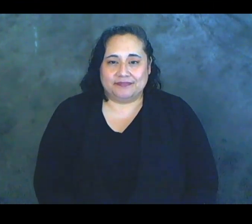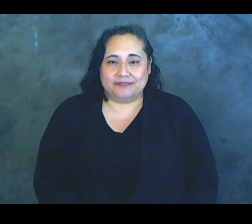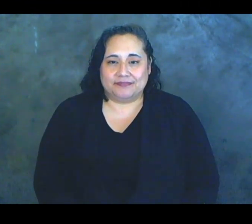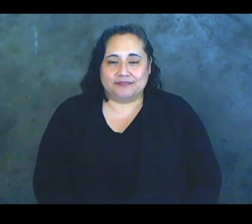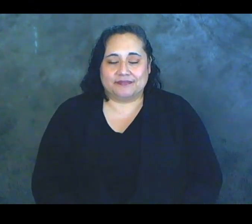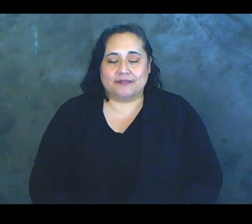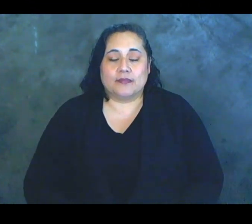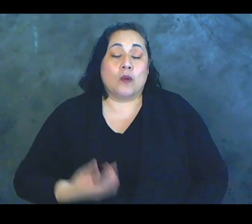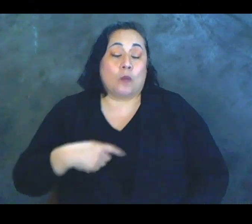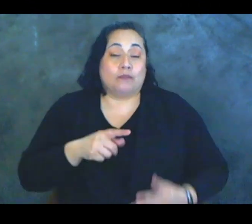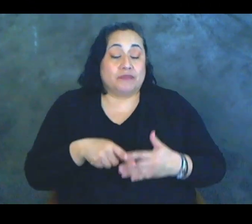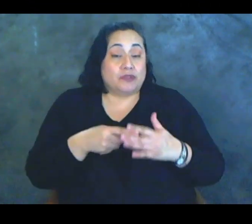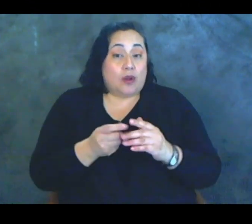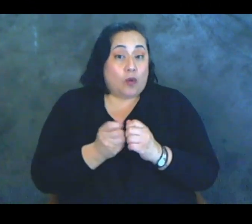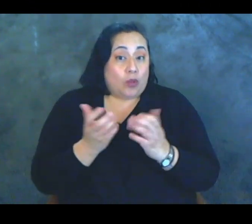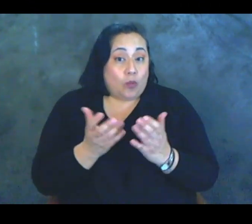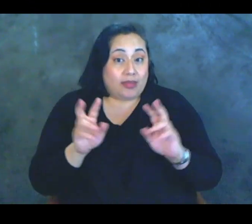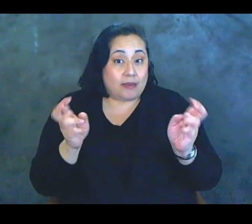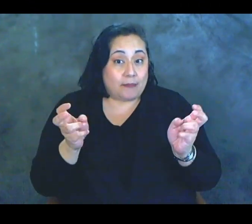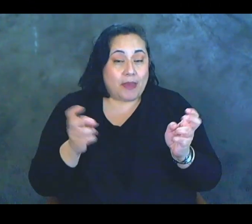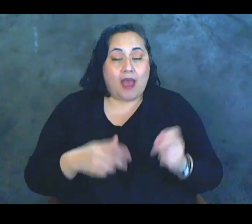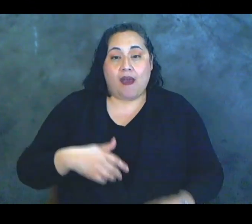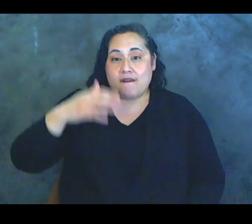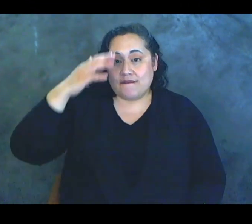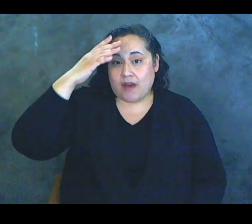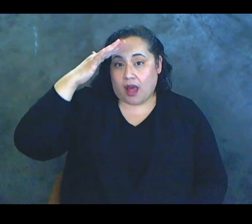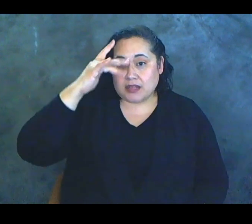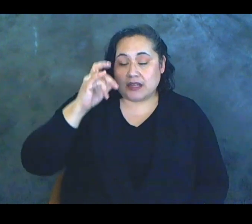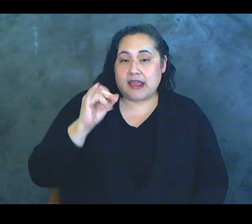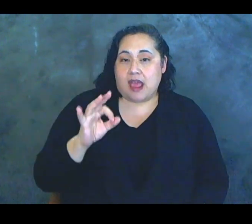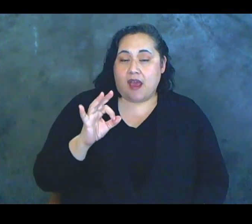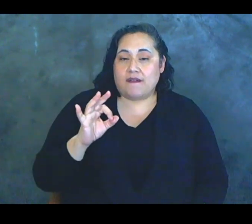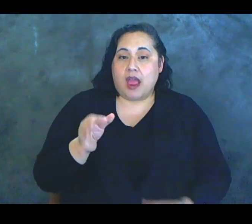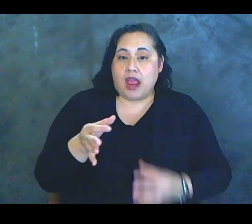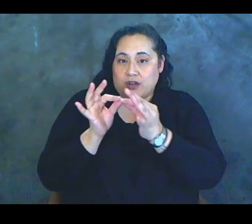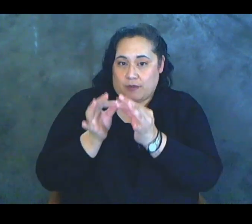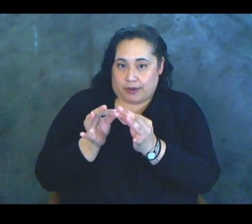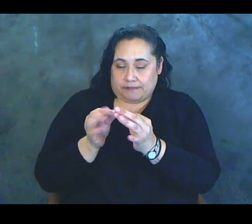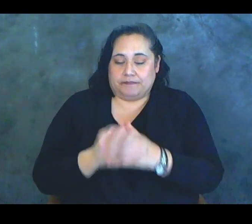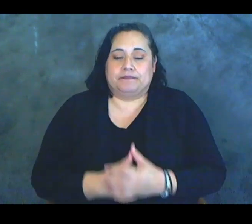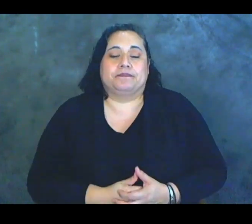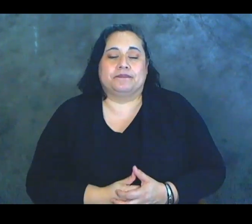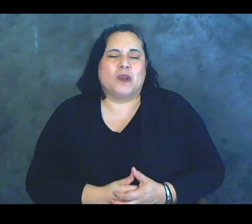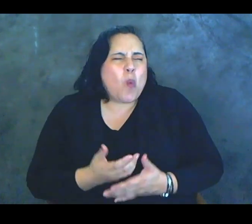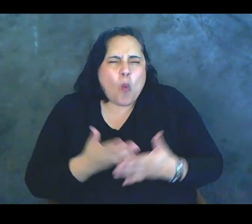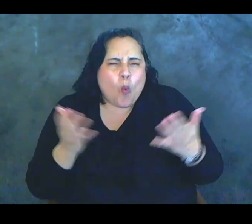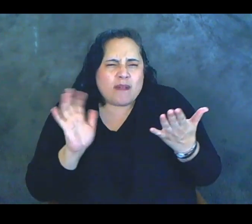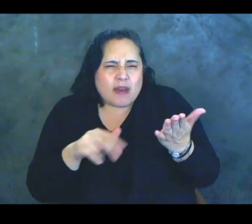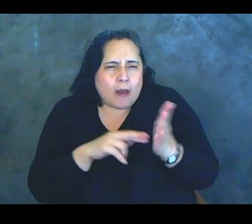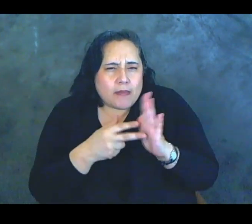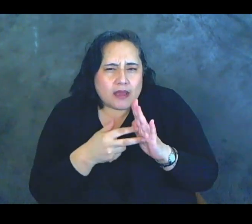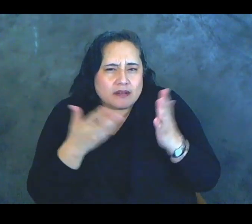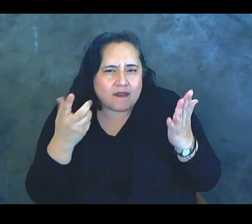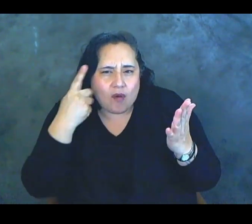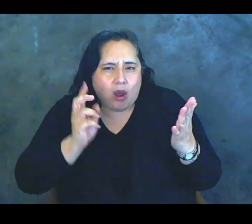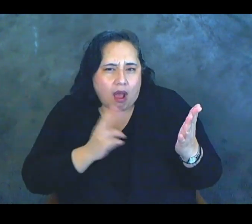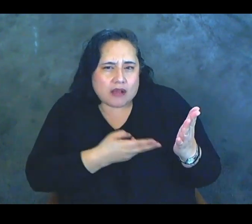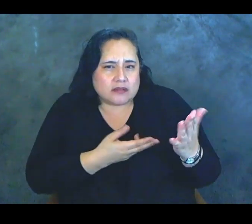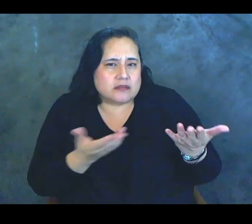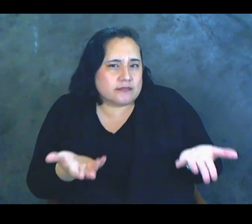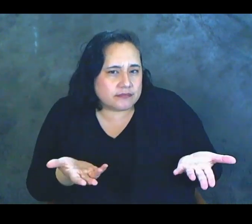Empezamos con el tema, la filosofía de la interpretación. ¿Y qué significa eso para nosotros?